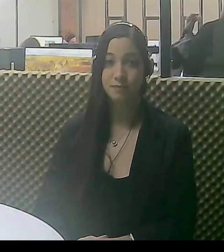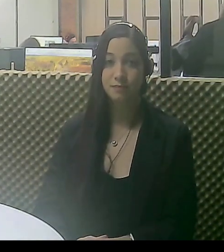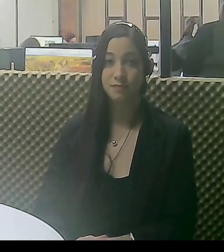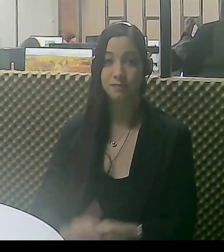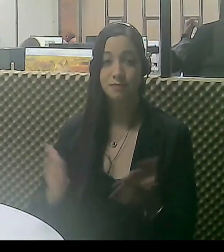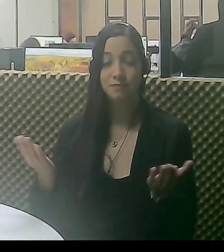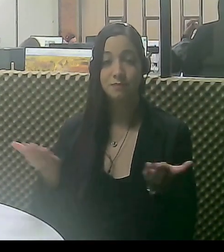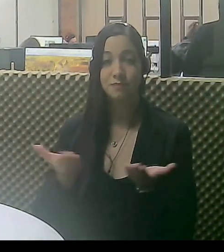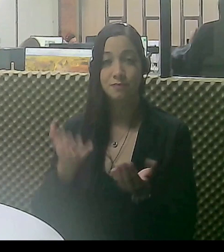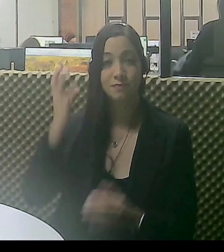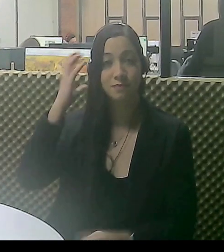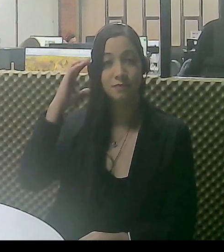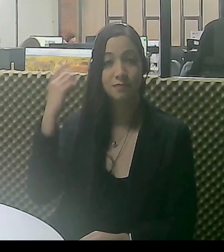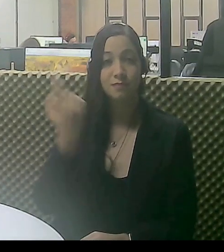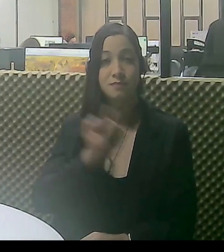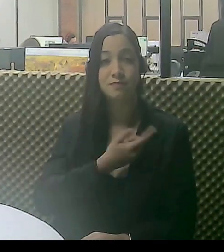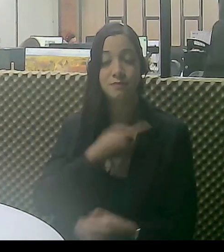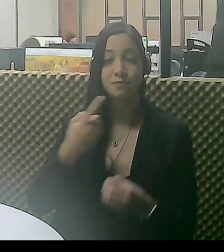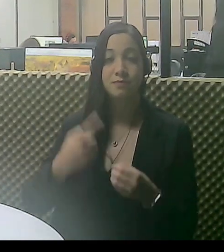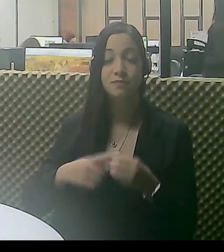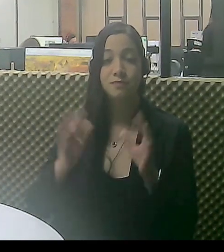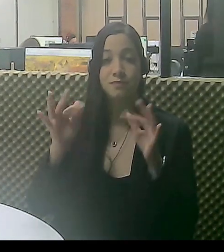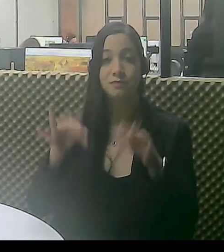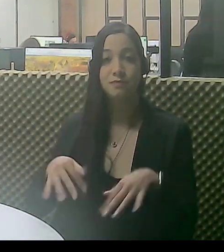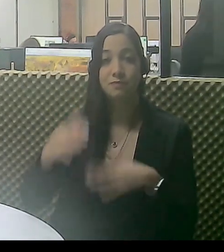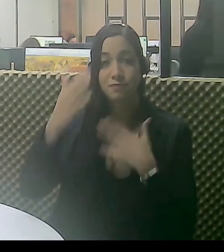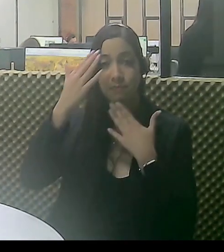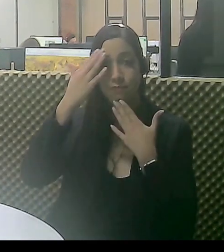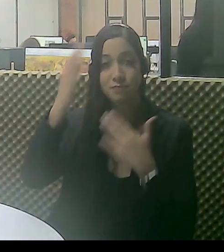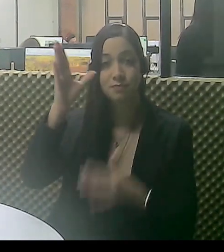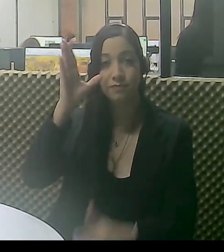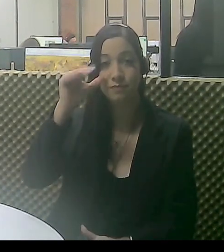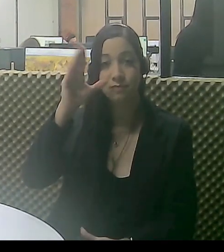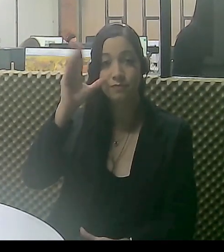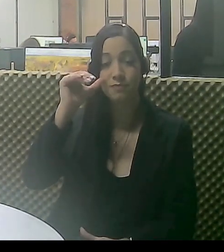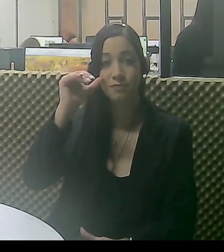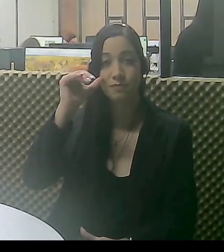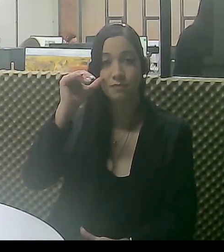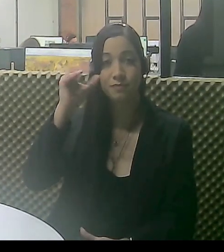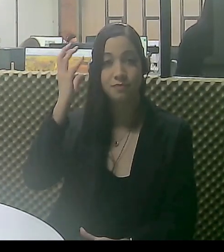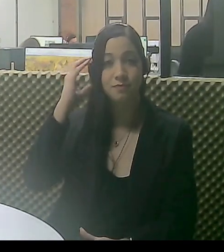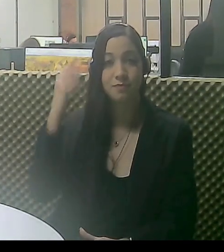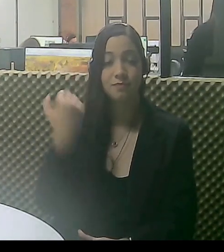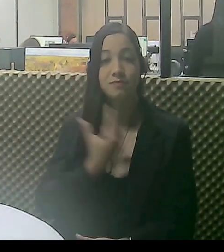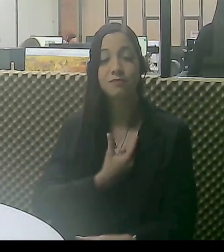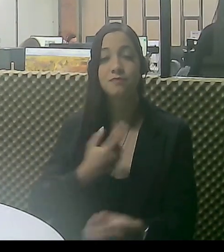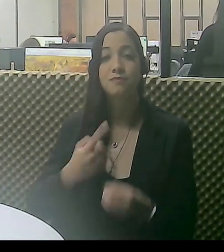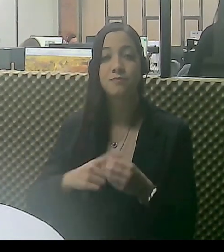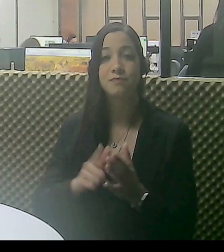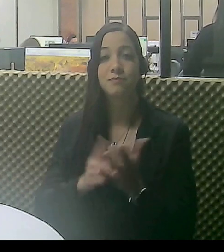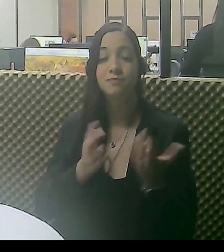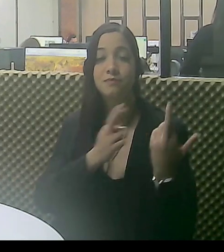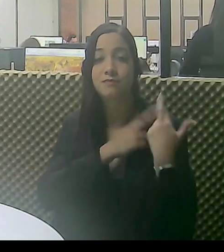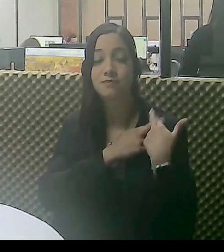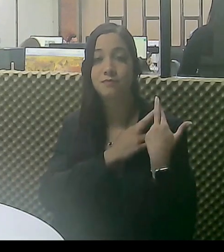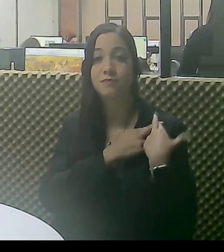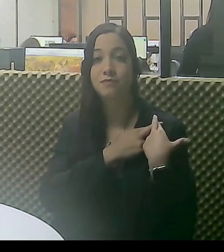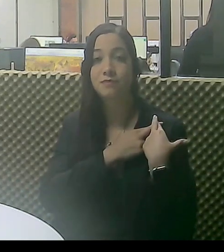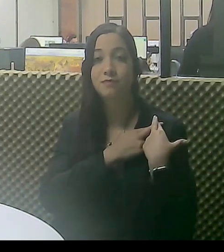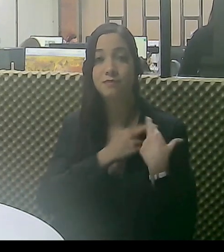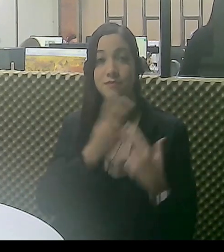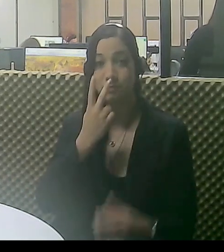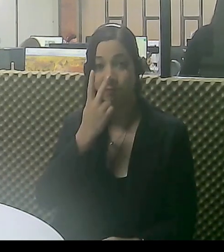A edição de hoje da Rádio Nossa Cidade fica por aqui. Obrigado pela sua audiência. Rádio Nossa Cidade, jornalista responsável pela